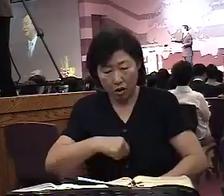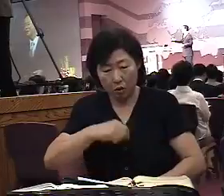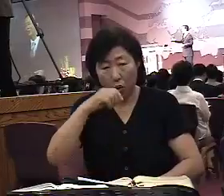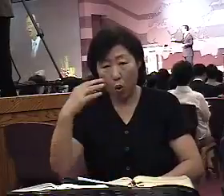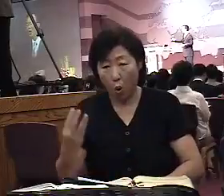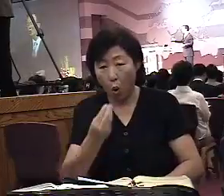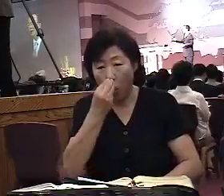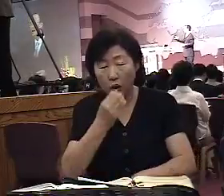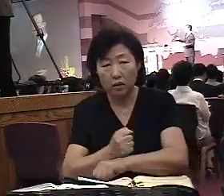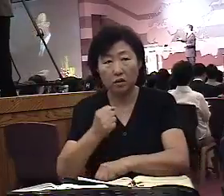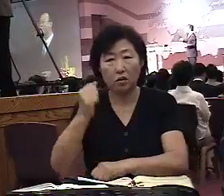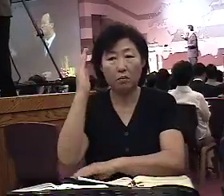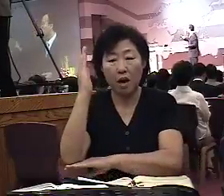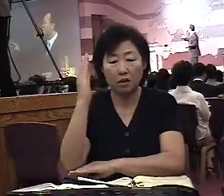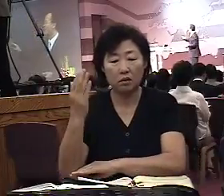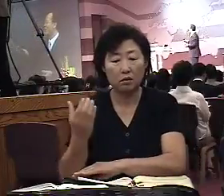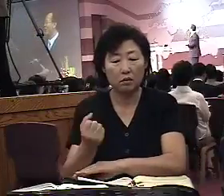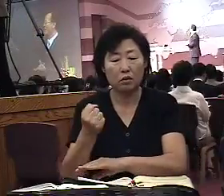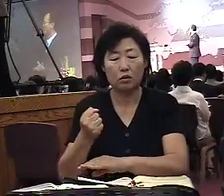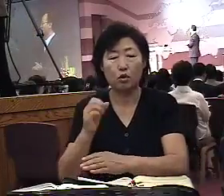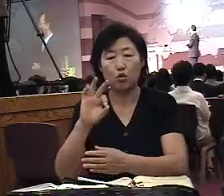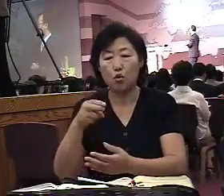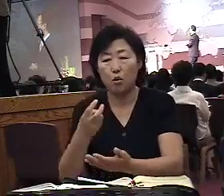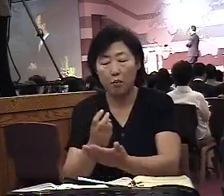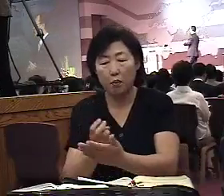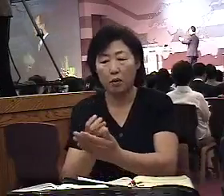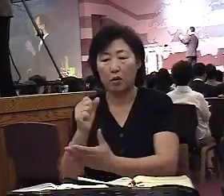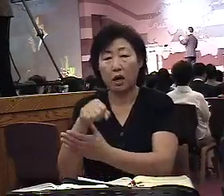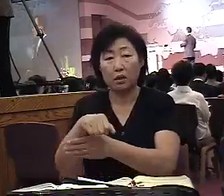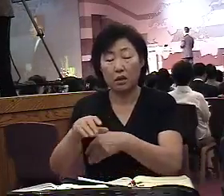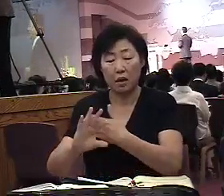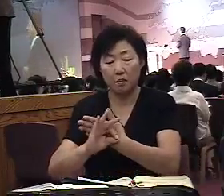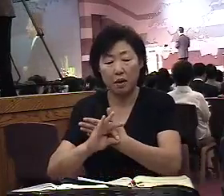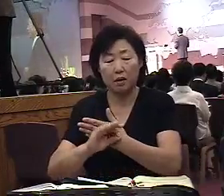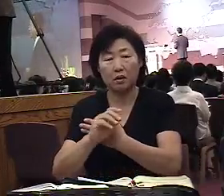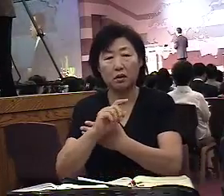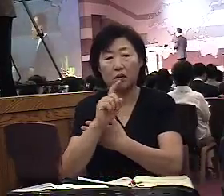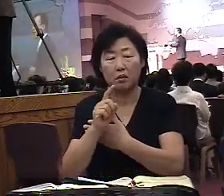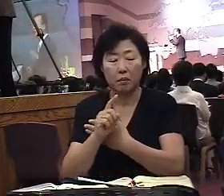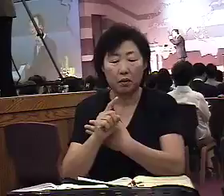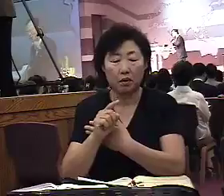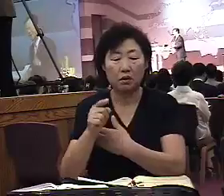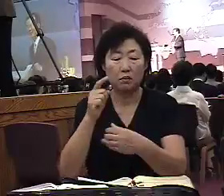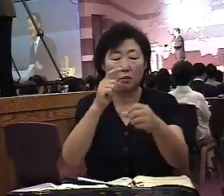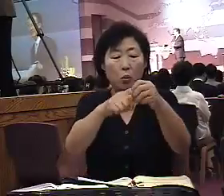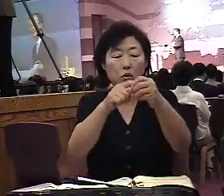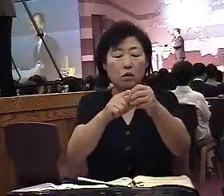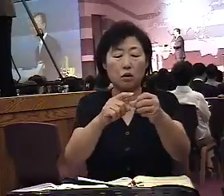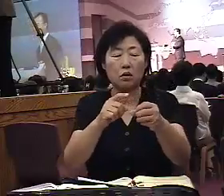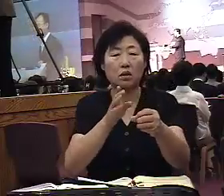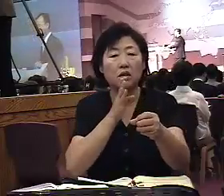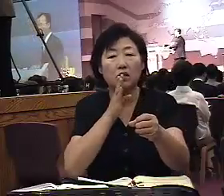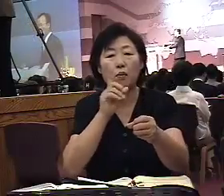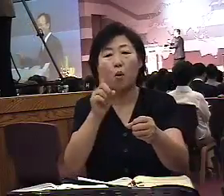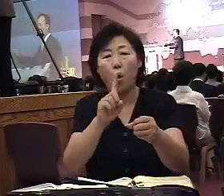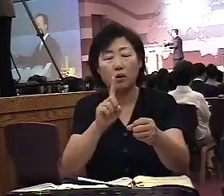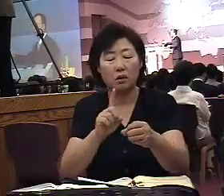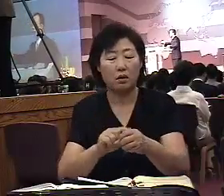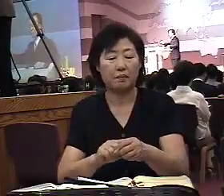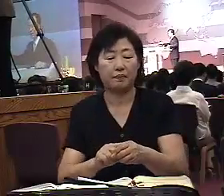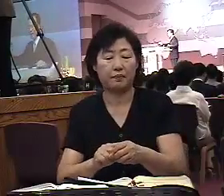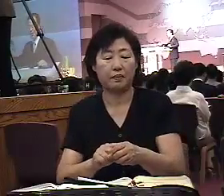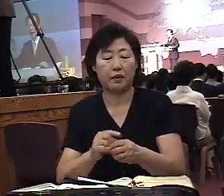의로우신 말씀으로 우리에게 율법을 허락하셨다면 그 율법을 허락하신 목적이 과연 무엇인가? 우리가